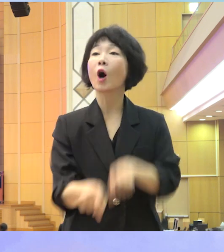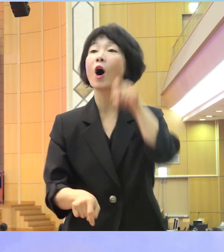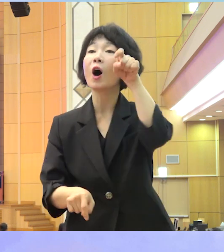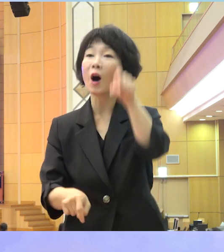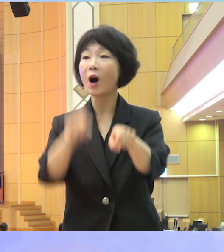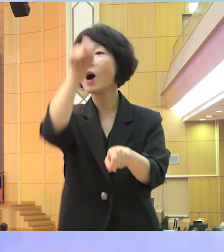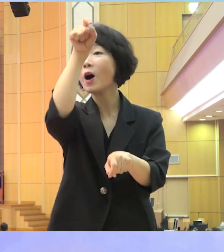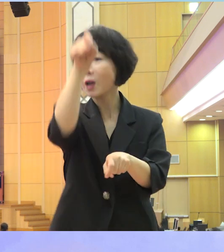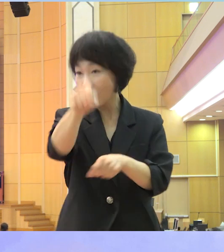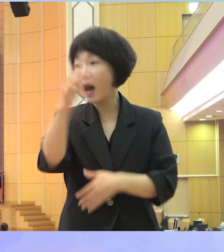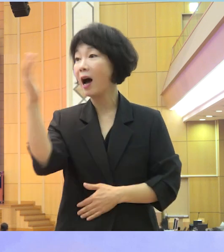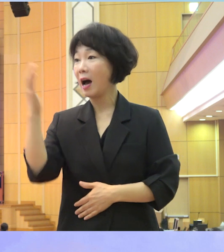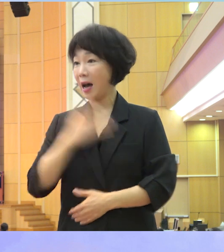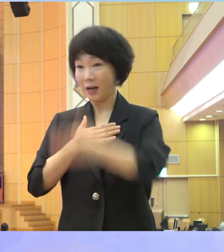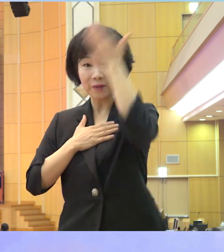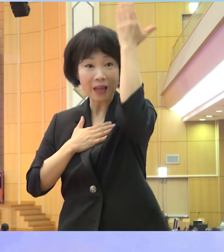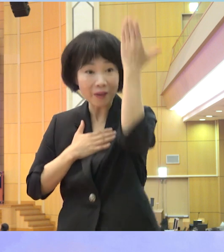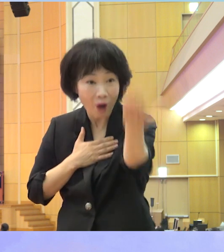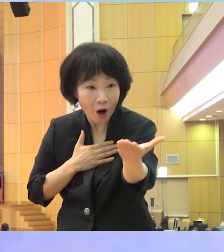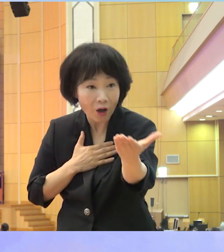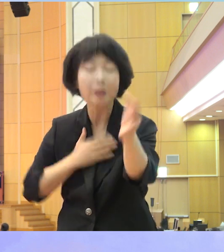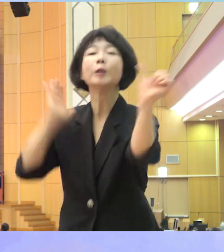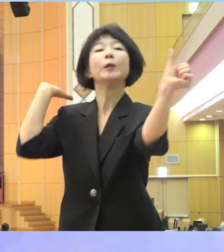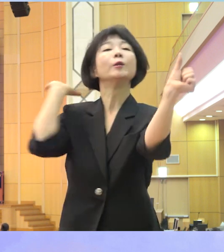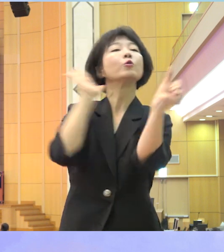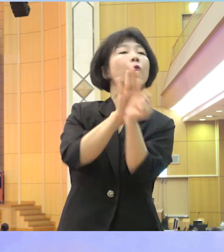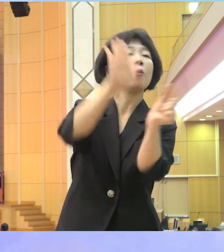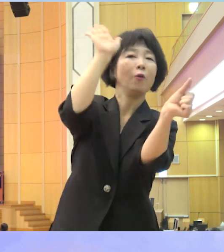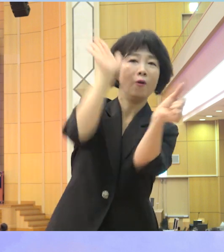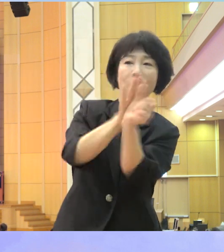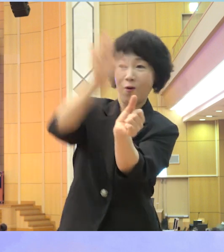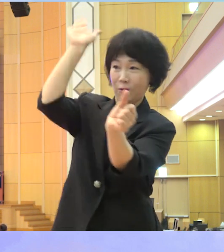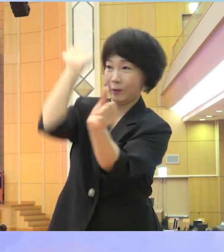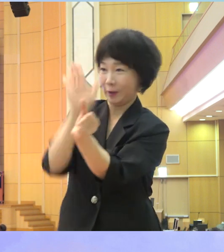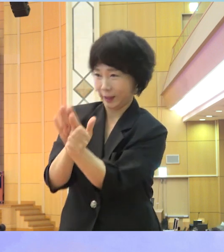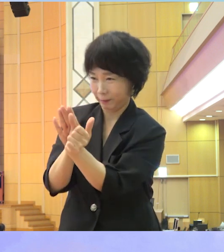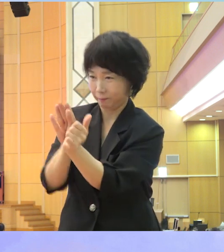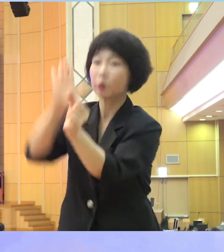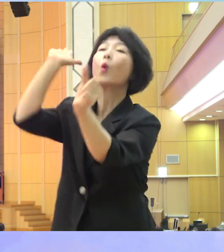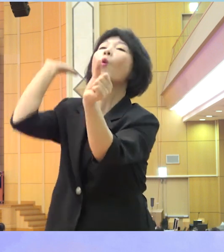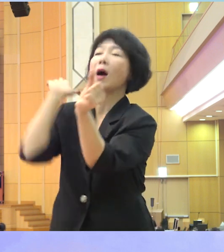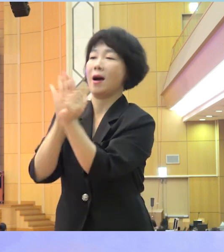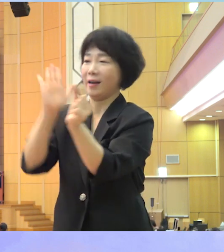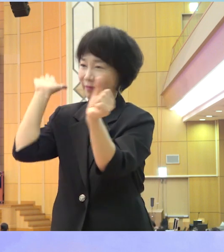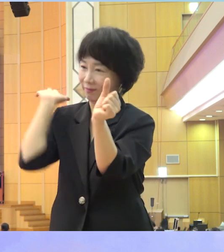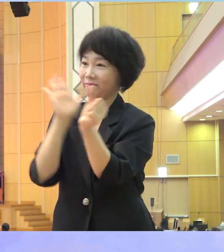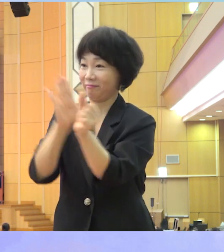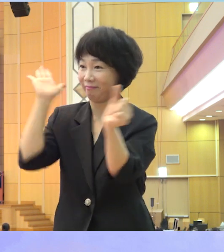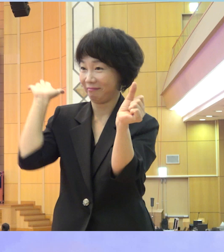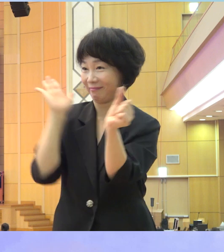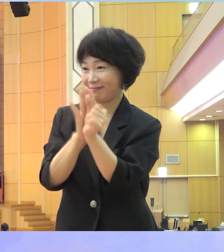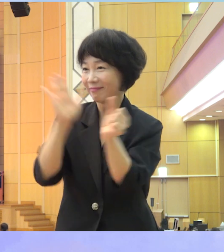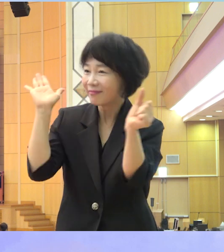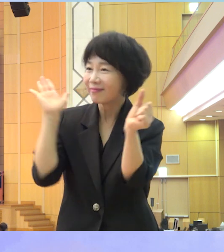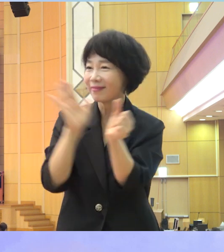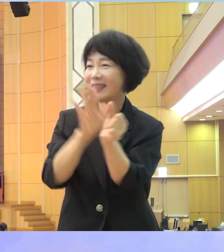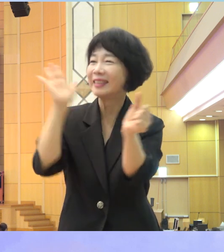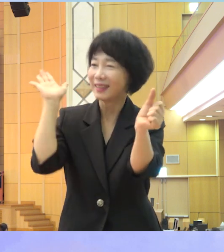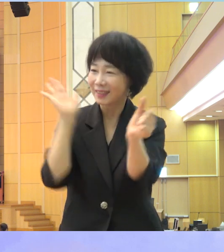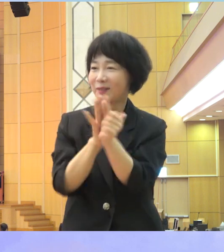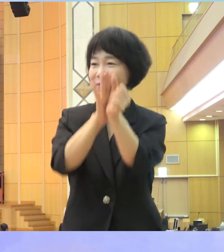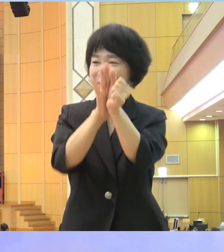일어나 너 걸어라, 내 너를 도우리. 네.